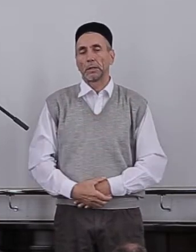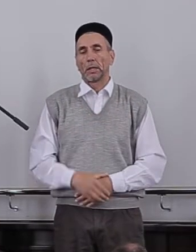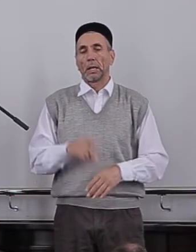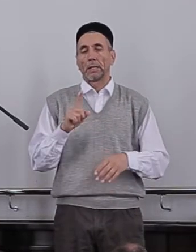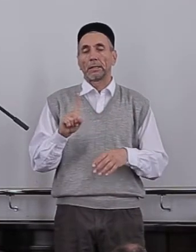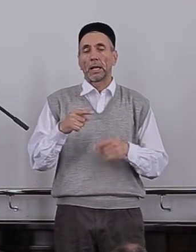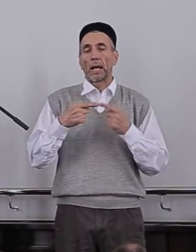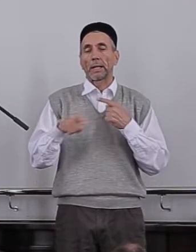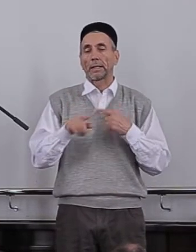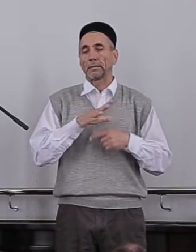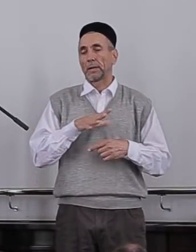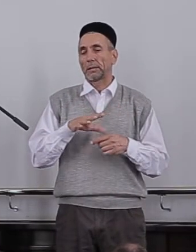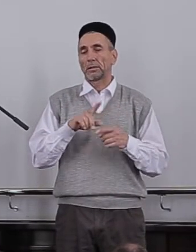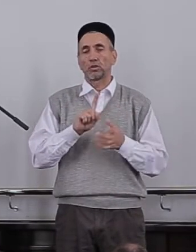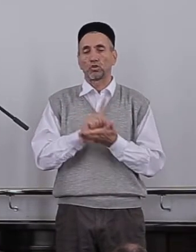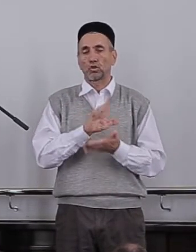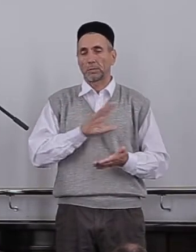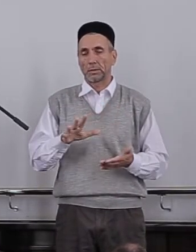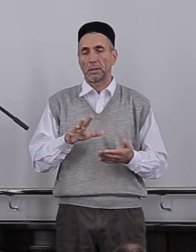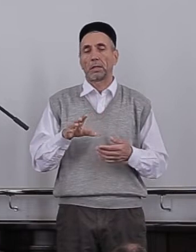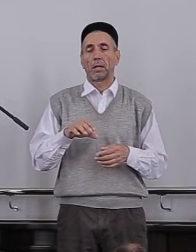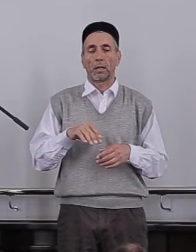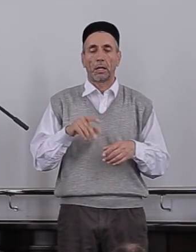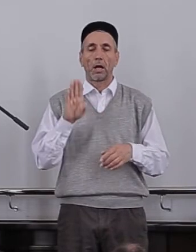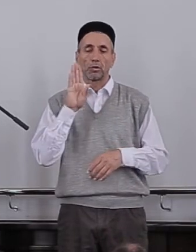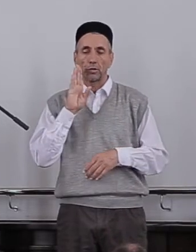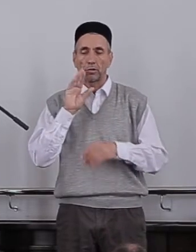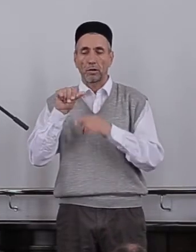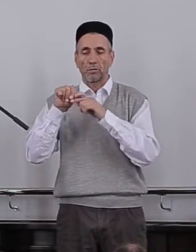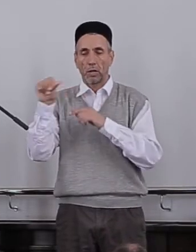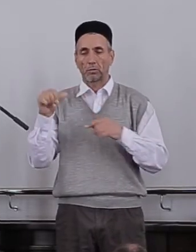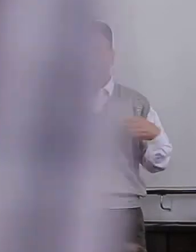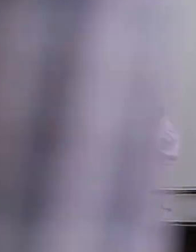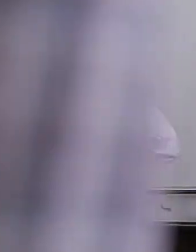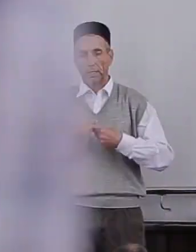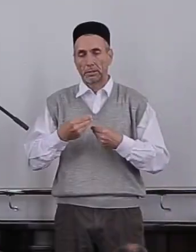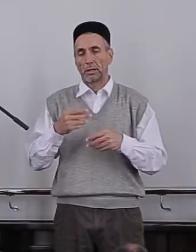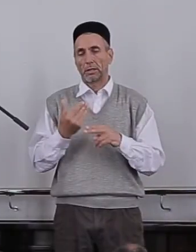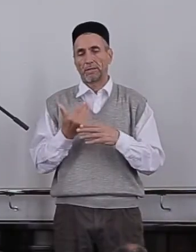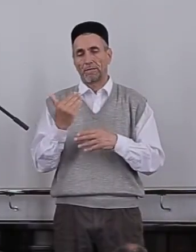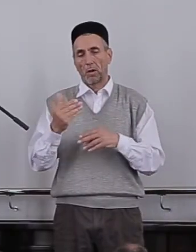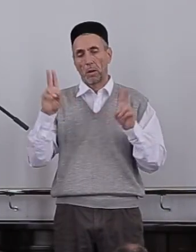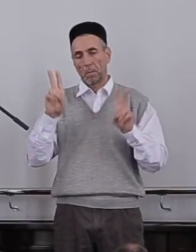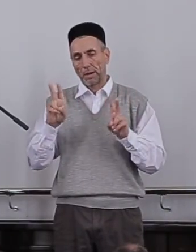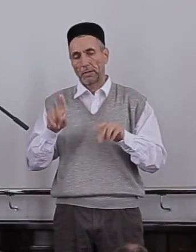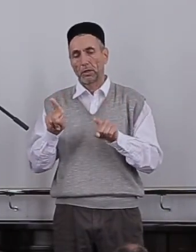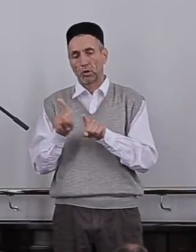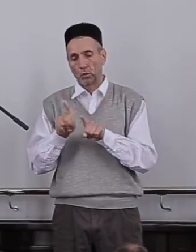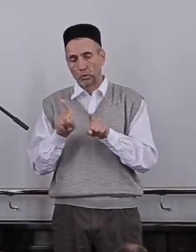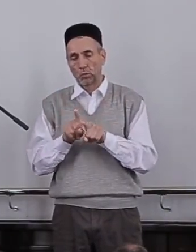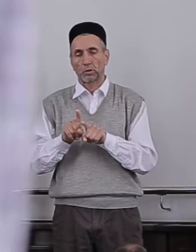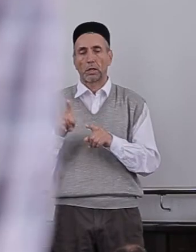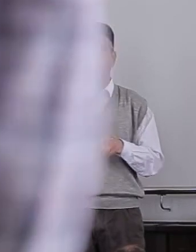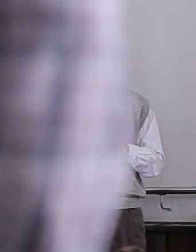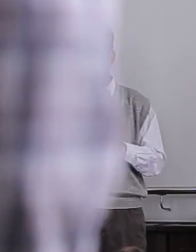айларсак, безгә инде башка төрле шартлар башлыйлар. Шулай ук, мәсәлән, хатын-кызларыбызда кануниятыр әйтелгән факторлар тикшерә